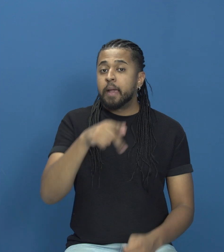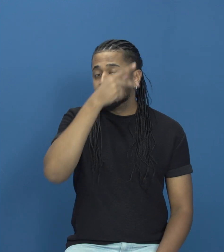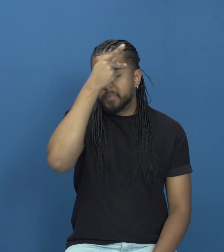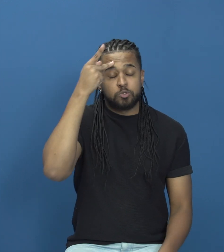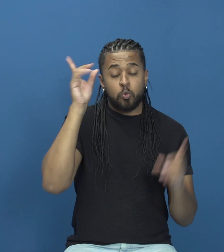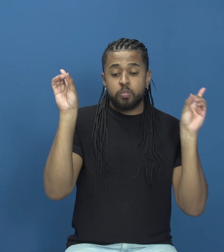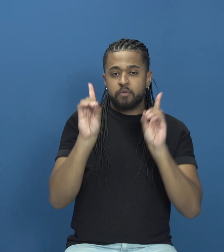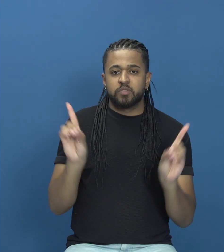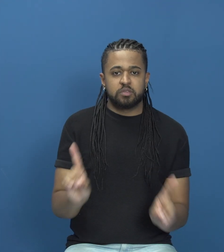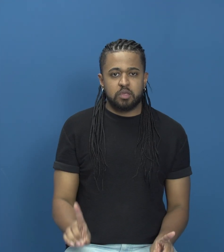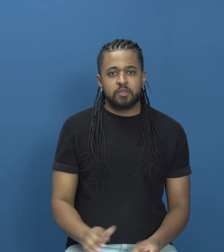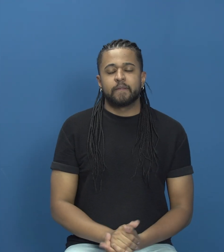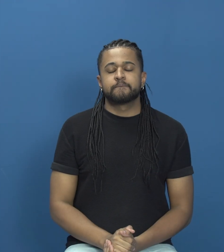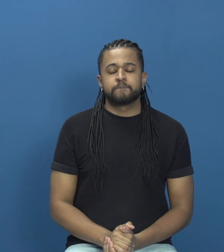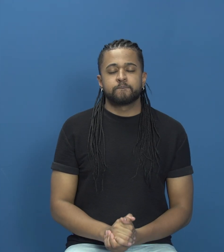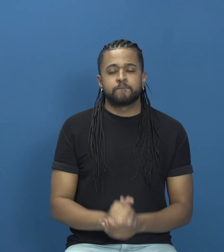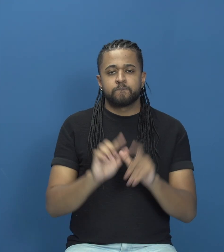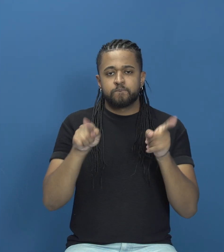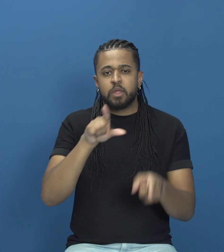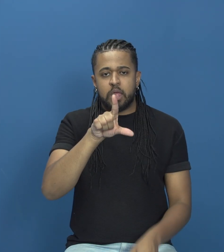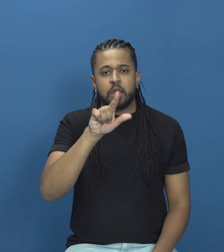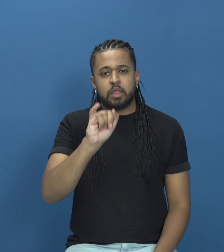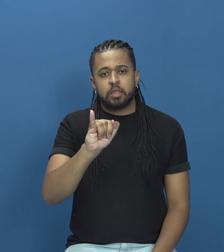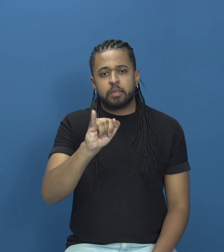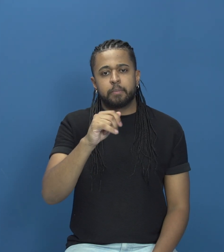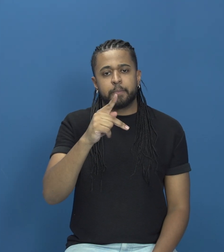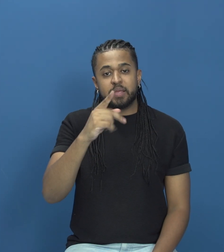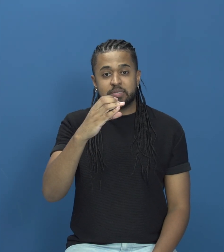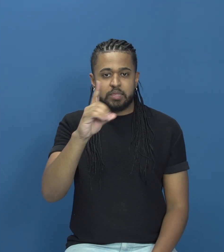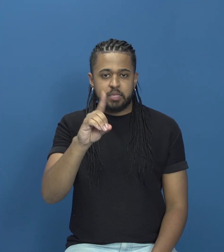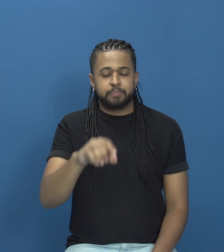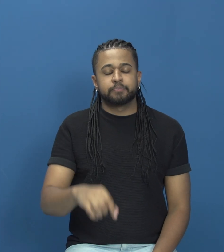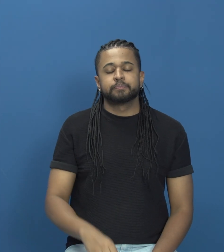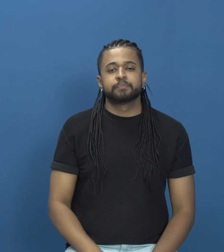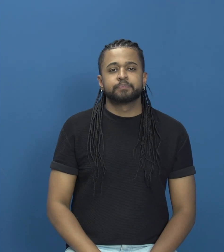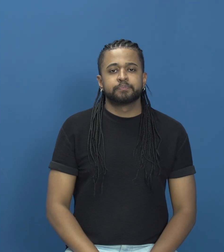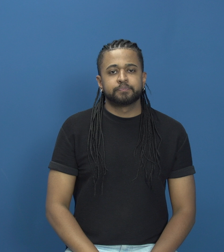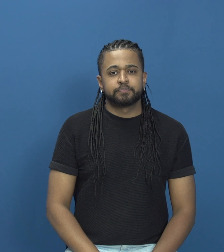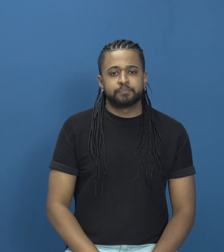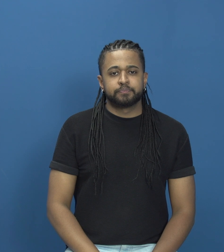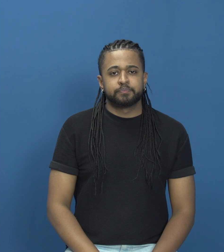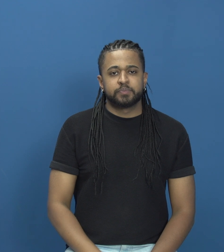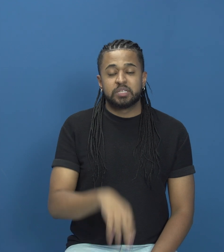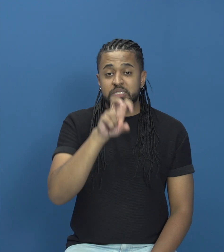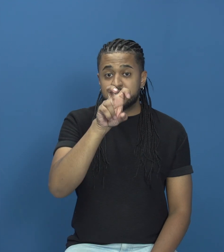pessoas com deficiência. Parênteses LI PCD. Fecha parênteses.